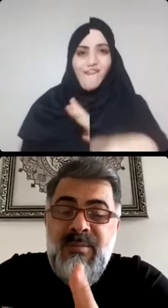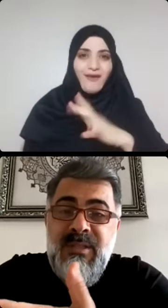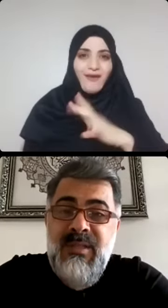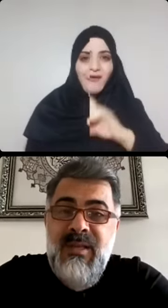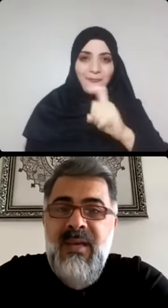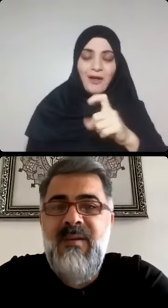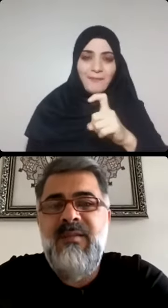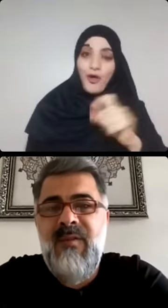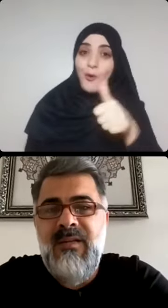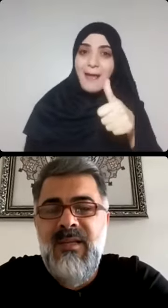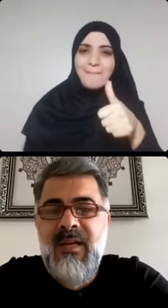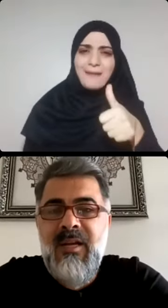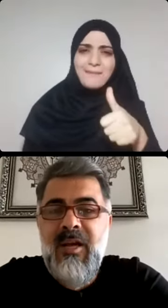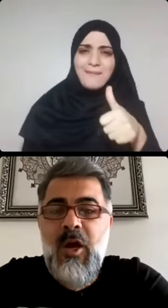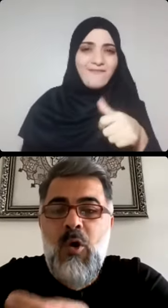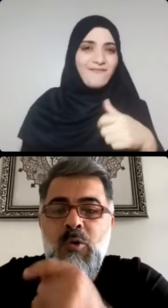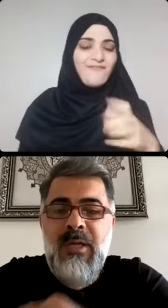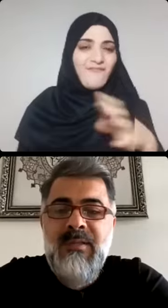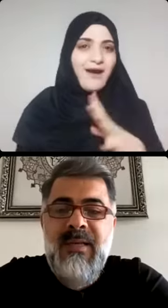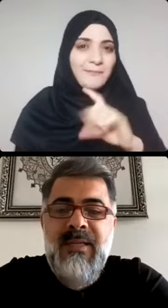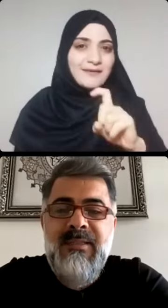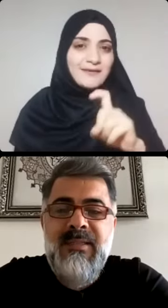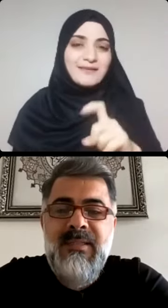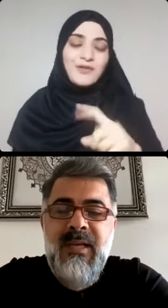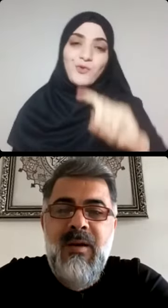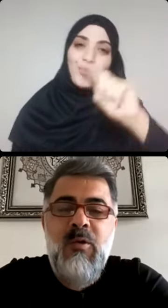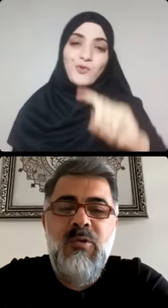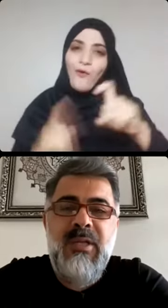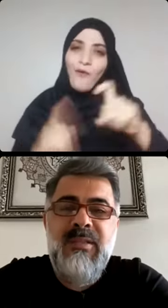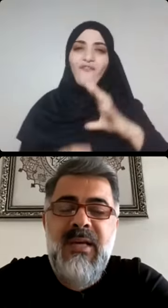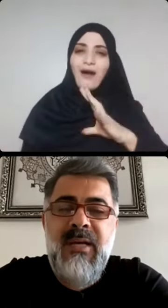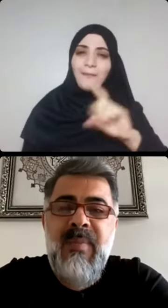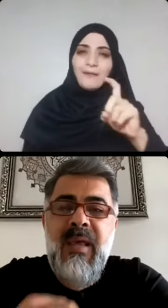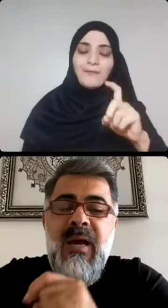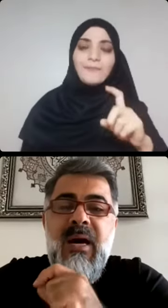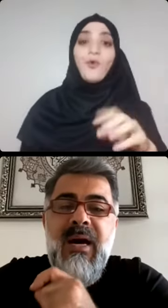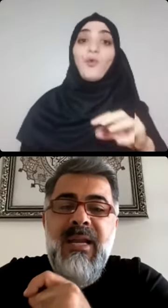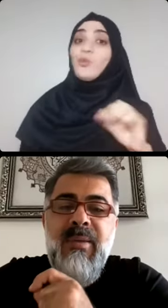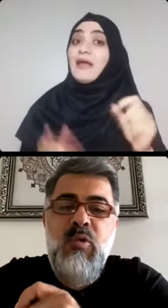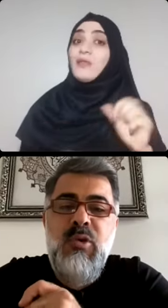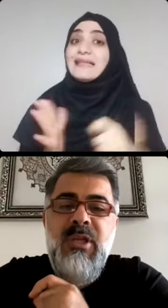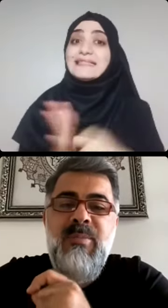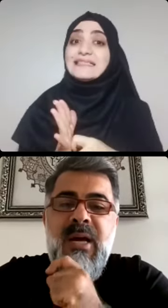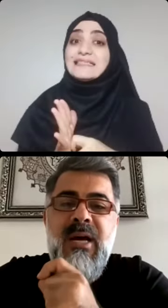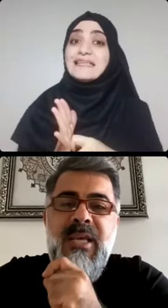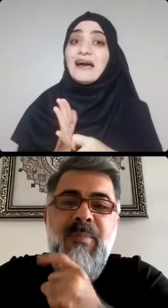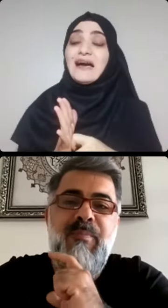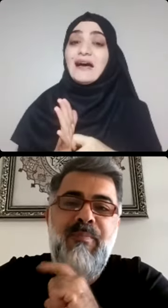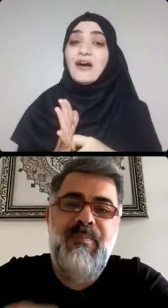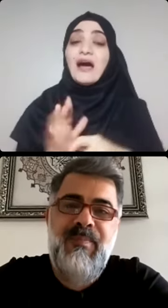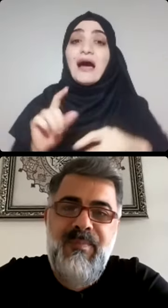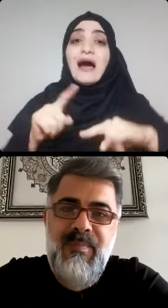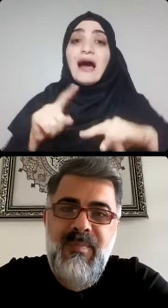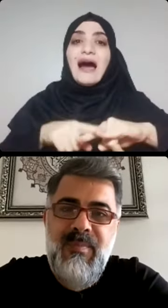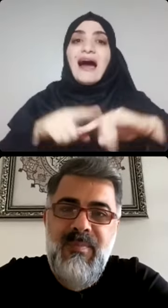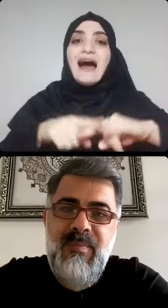mı? Evet var. Onun adı da nedir? Onun adı da Harem-i İbrahim.